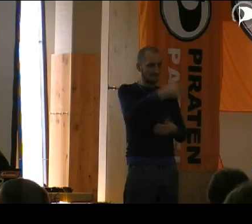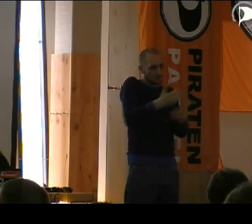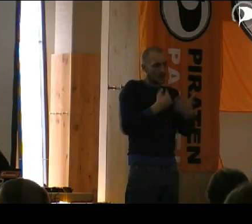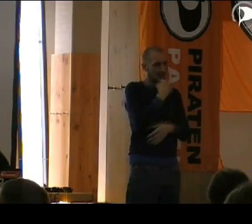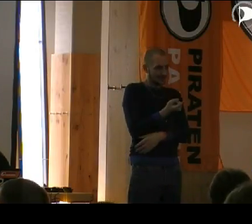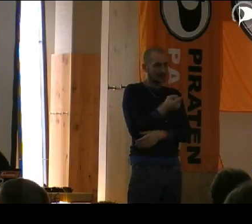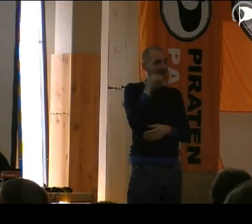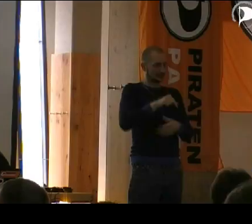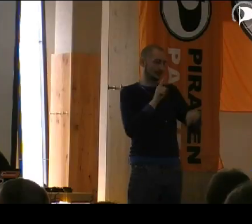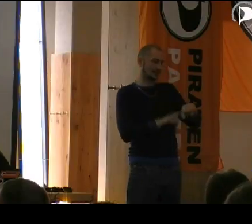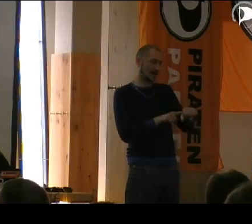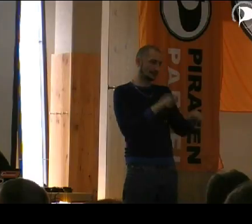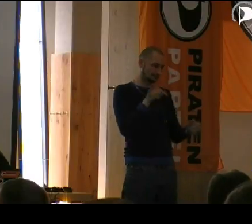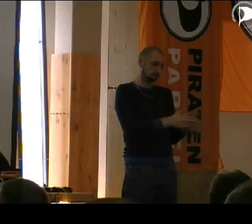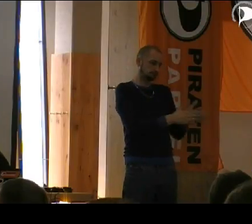bis